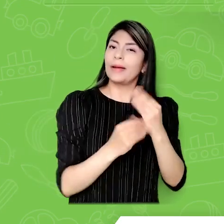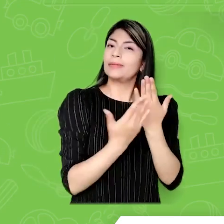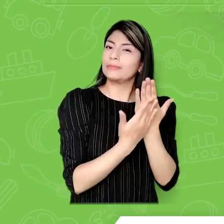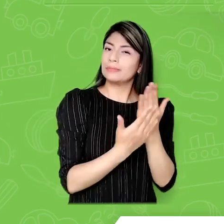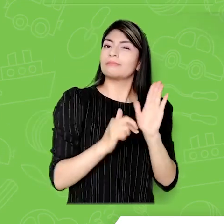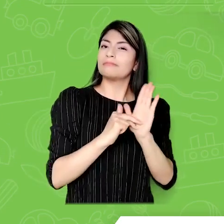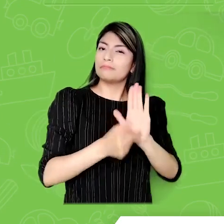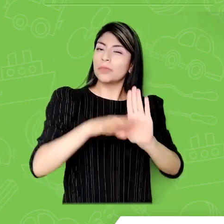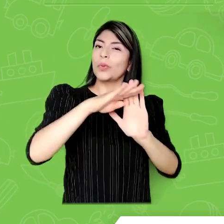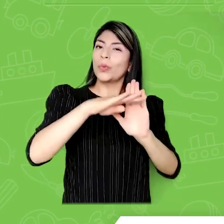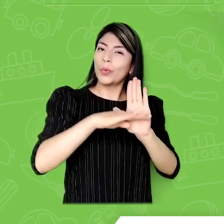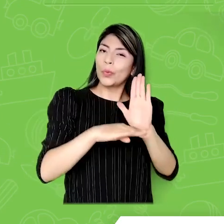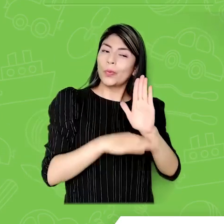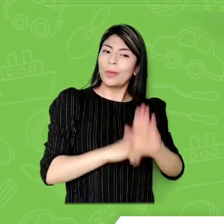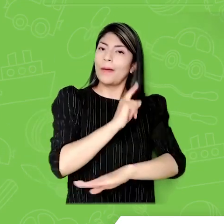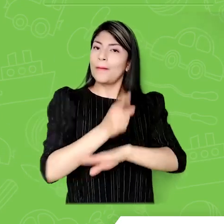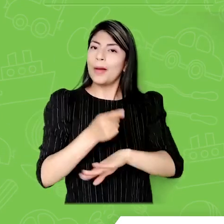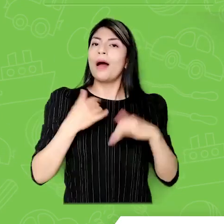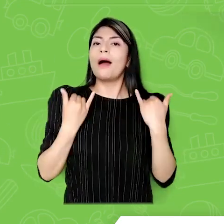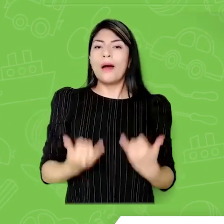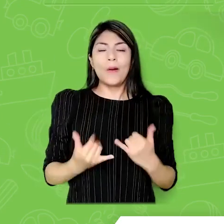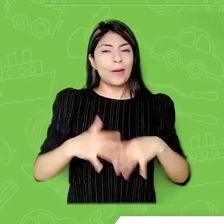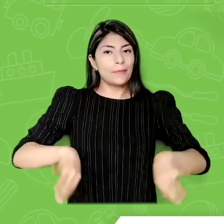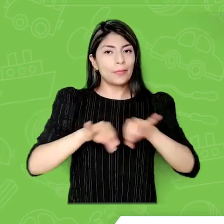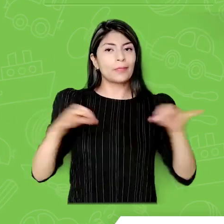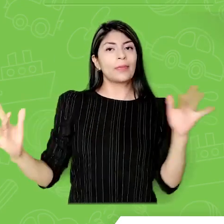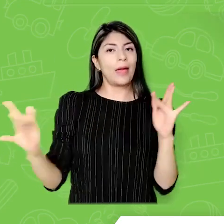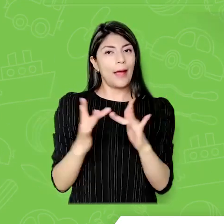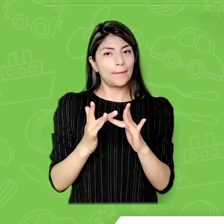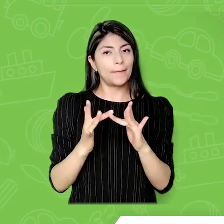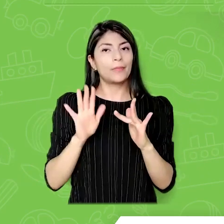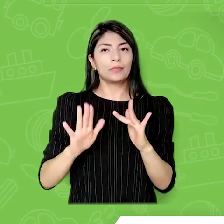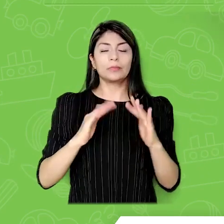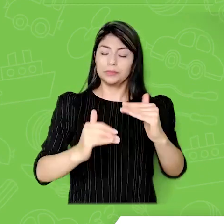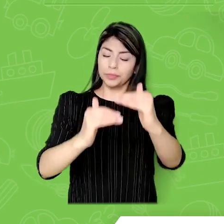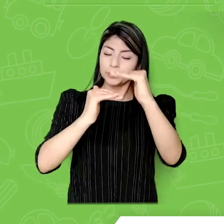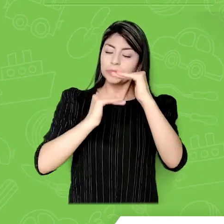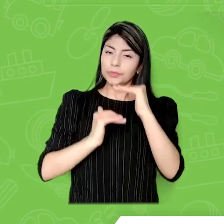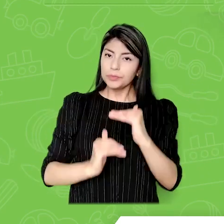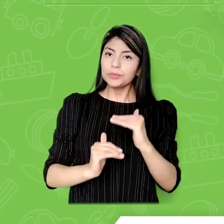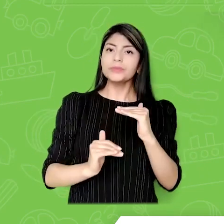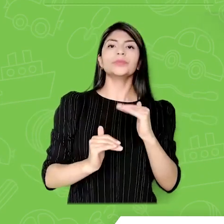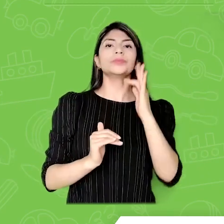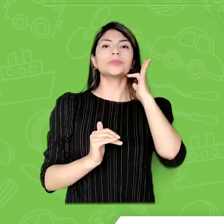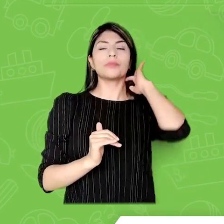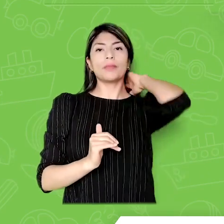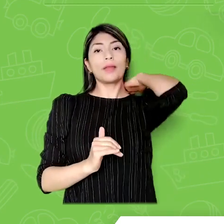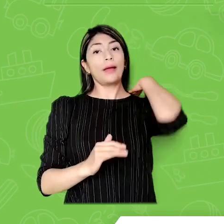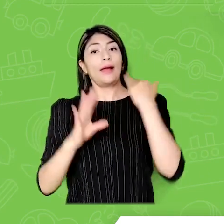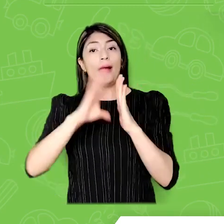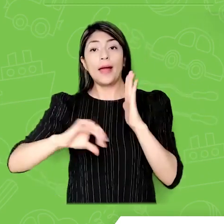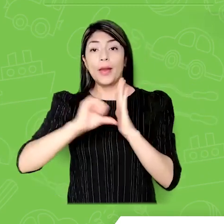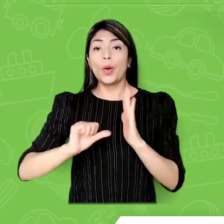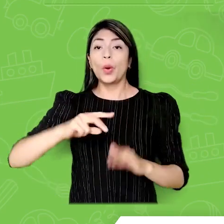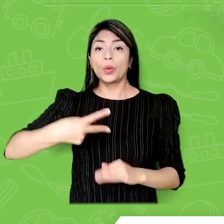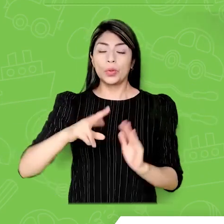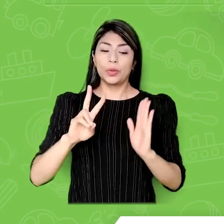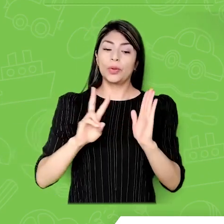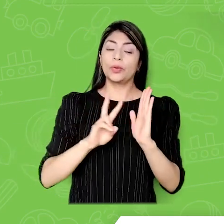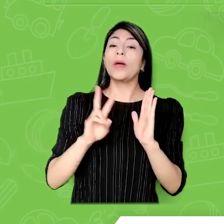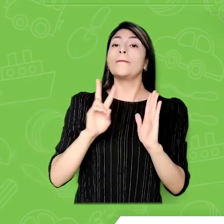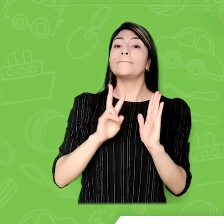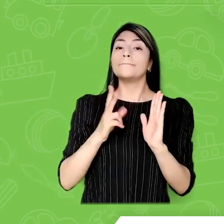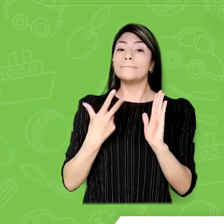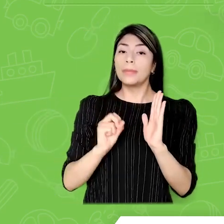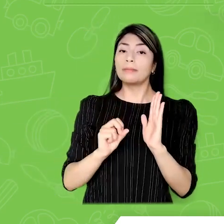materia. Parágrafo. Como quiera que el artículo 2 de la Ley 2039 del 27 de julio de